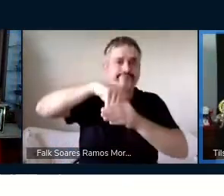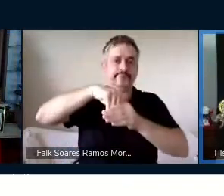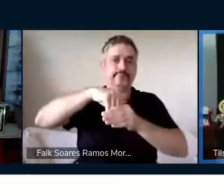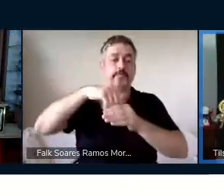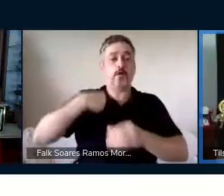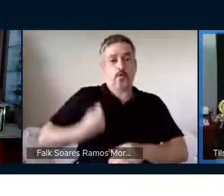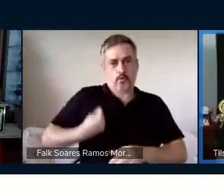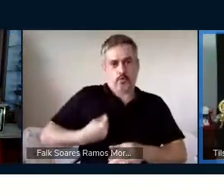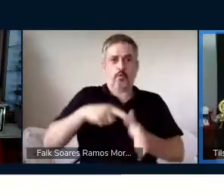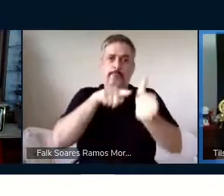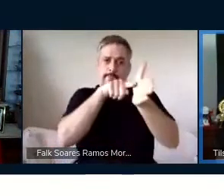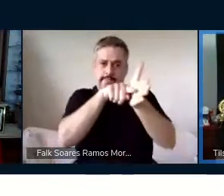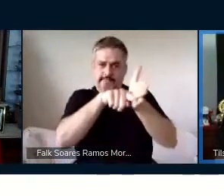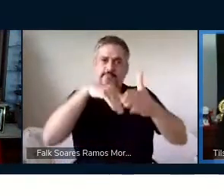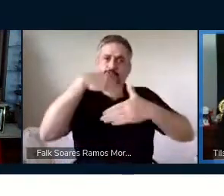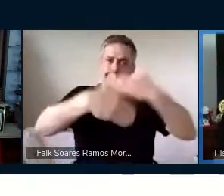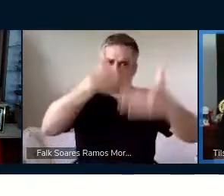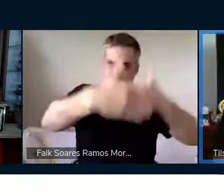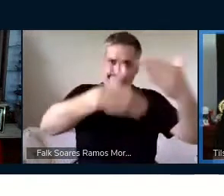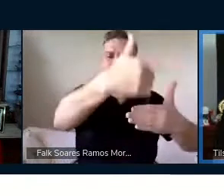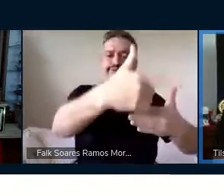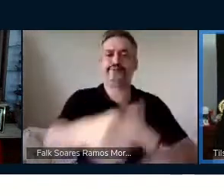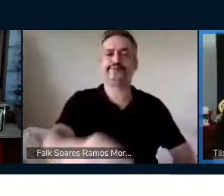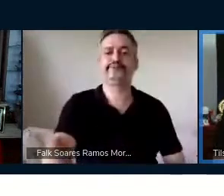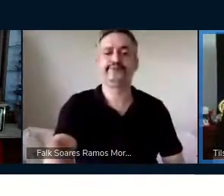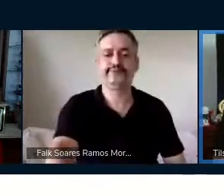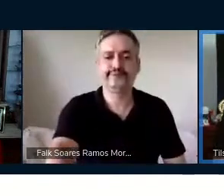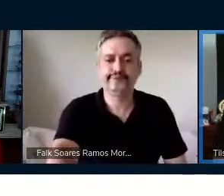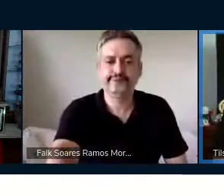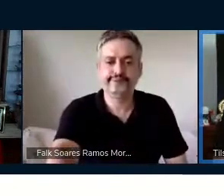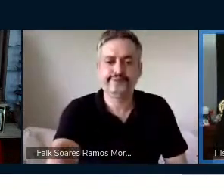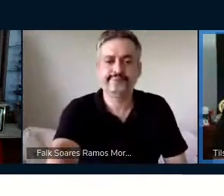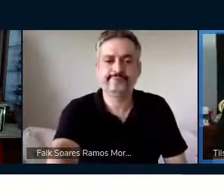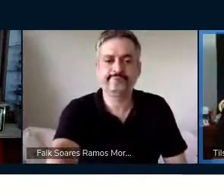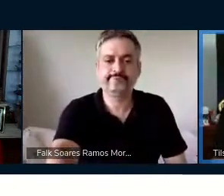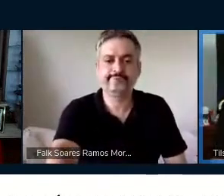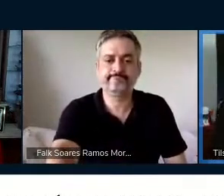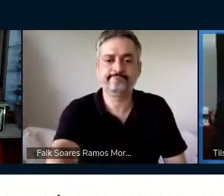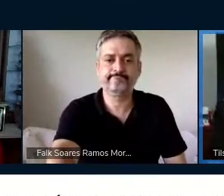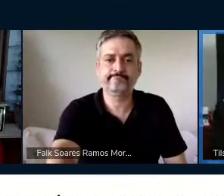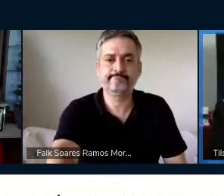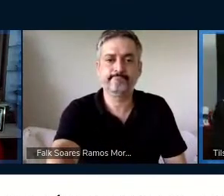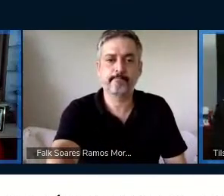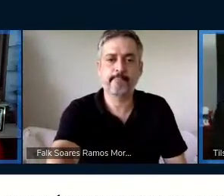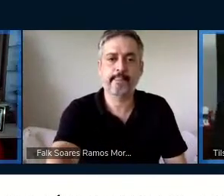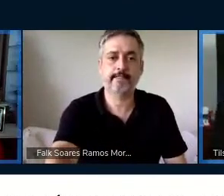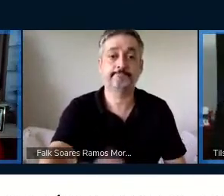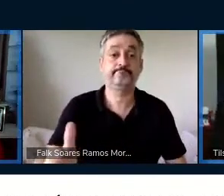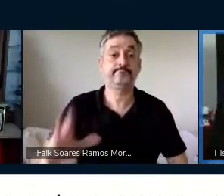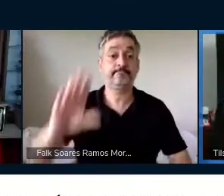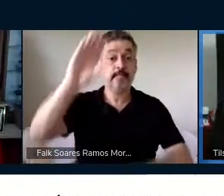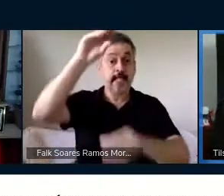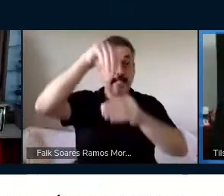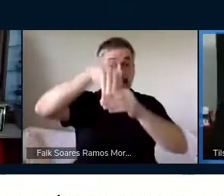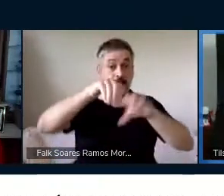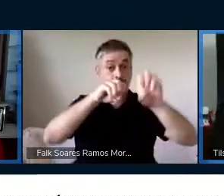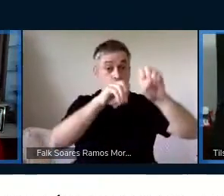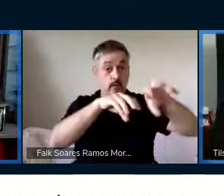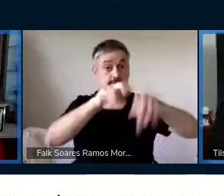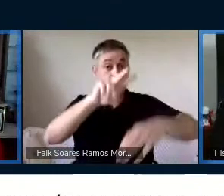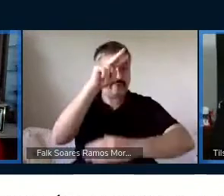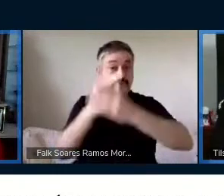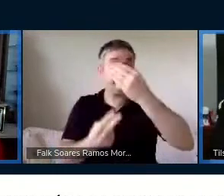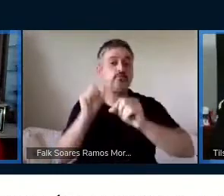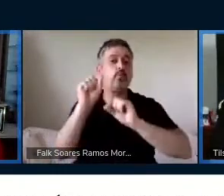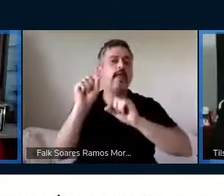a carência de materiais que possam consubstanciar o ensino do português como segunda língua na forma escrita para a